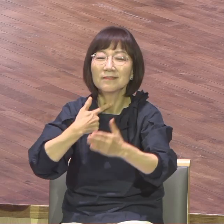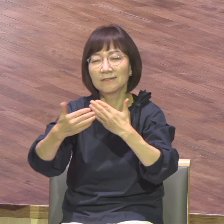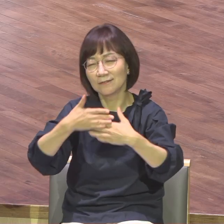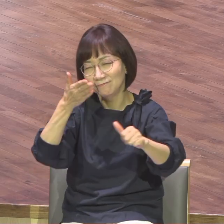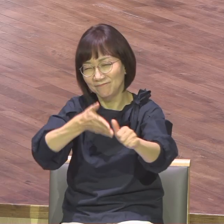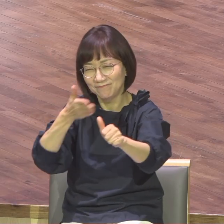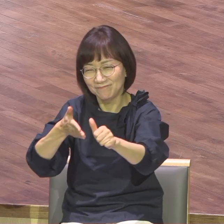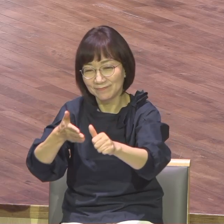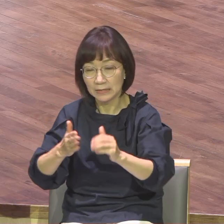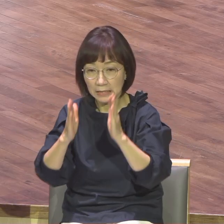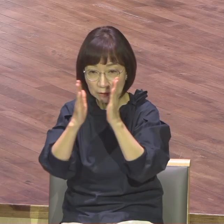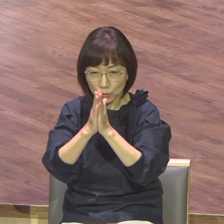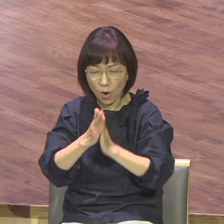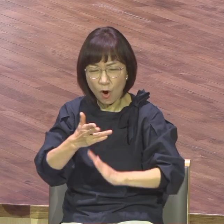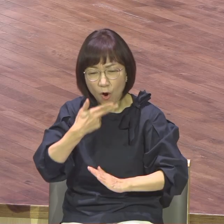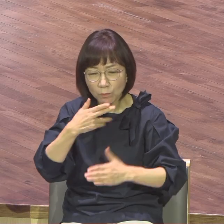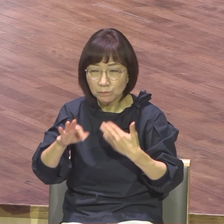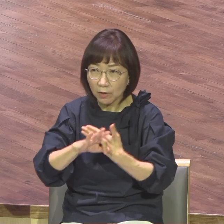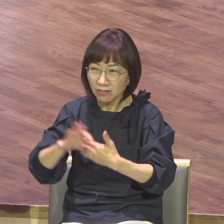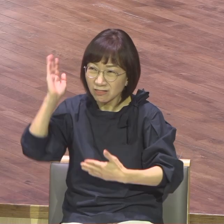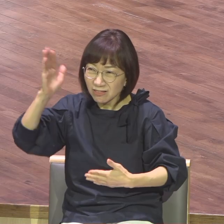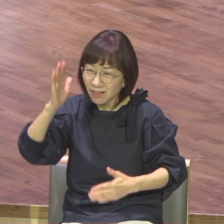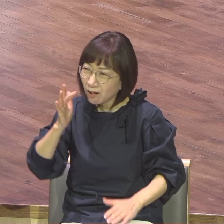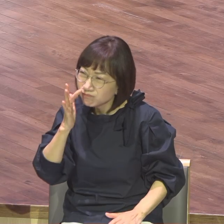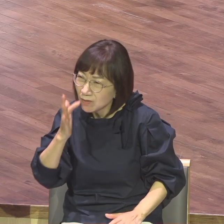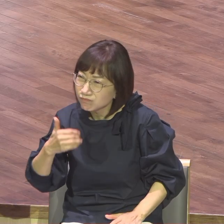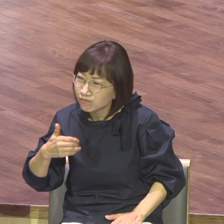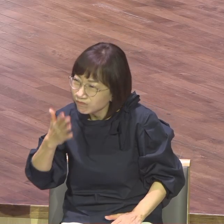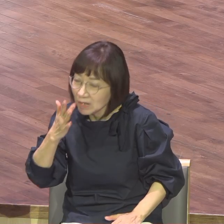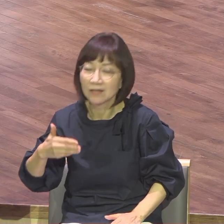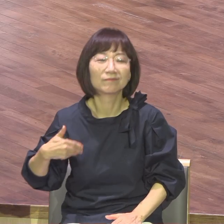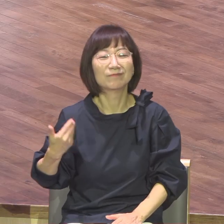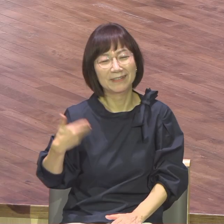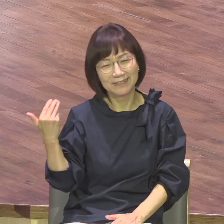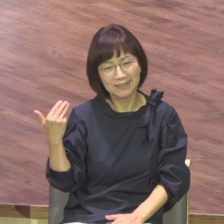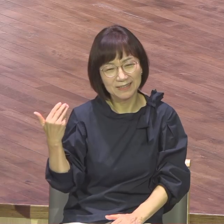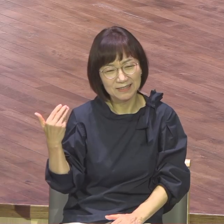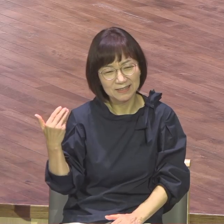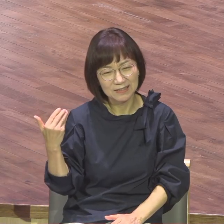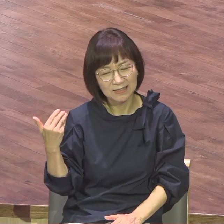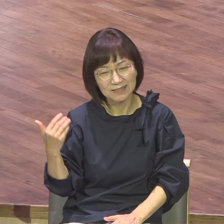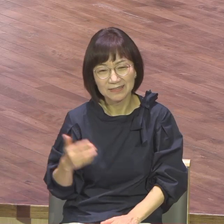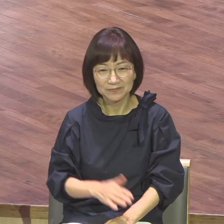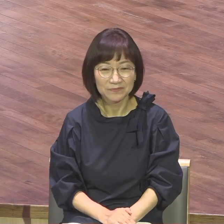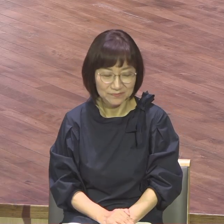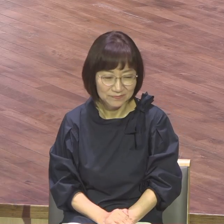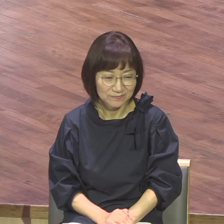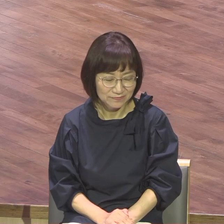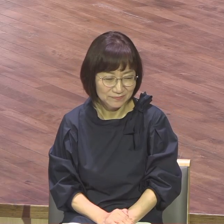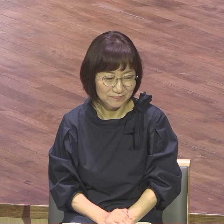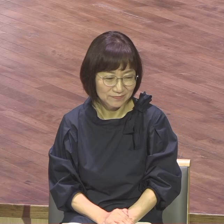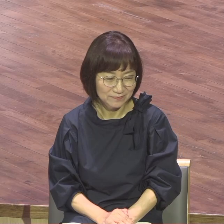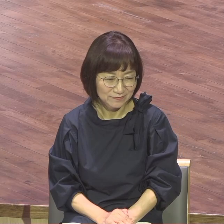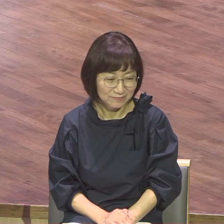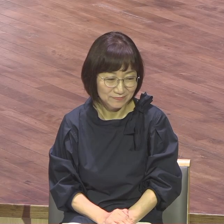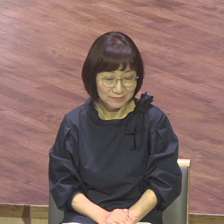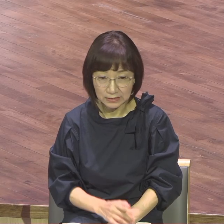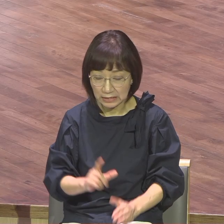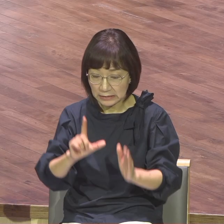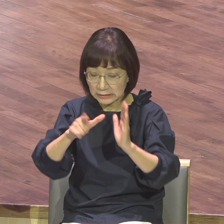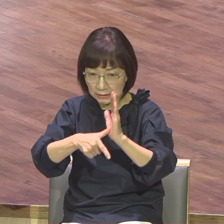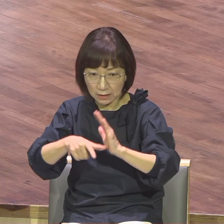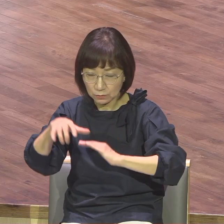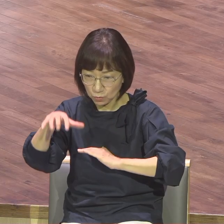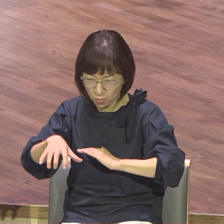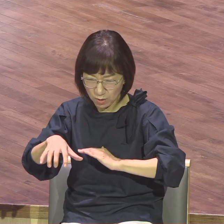용어 맨날 들어도 상관없는 사람이에요. 전혀 뭐 체험 못합니다. 시공간 초월한